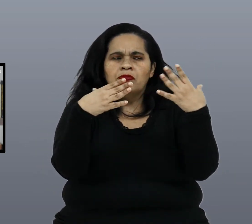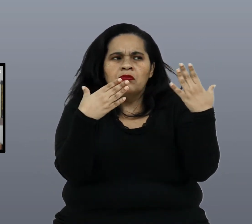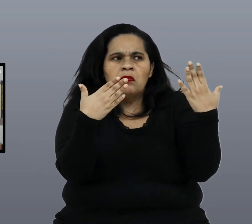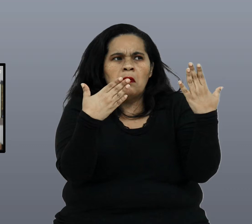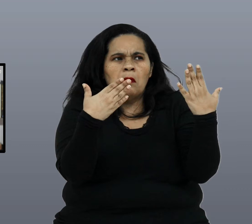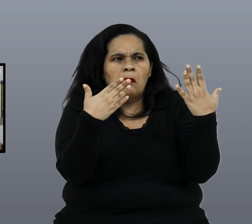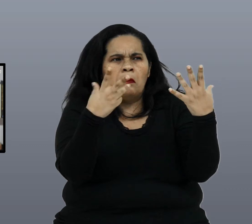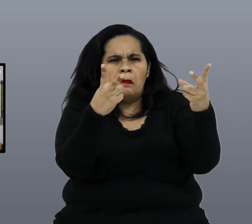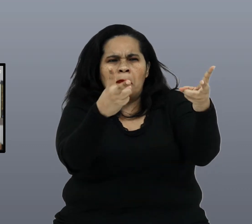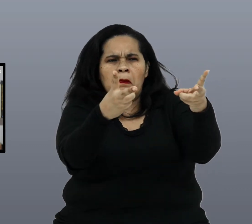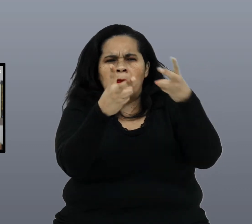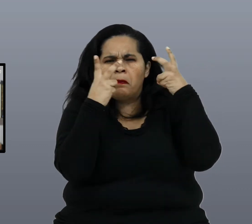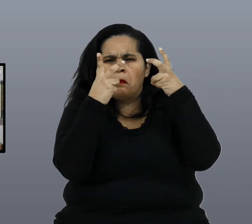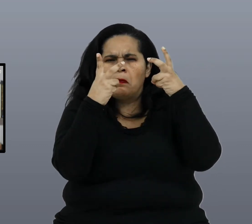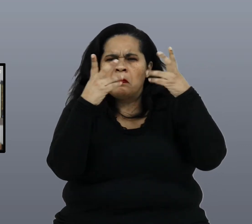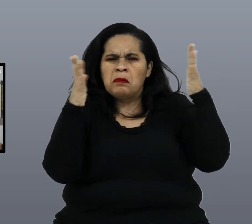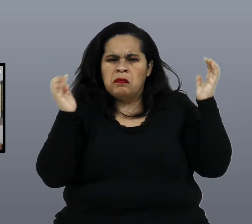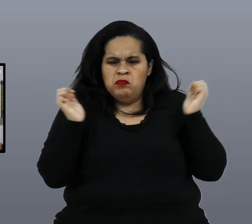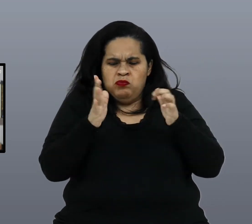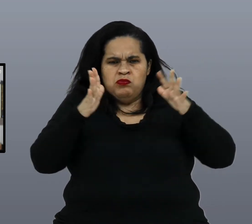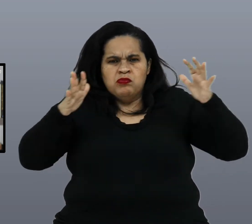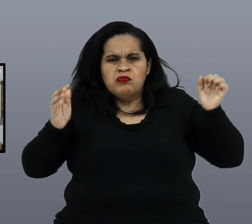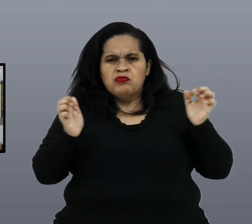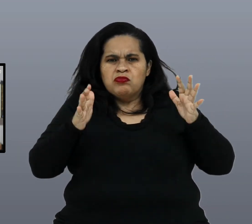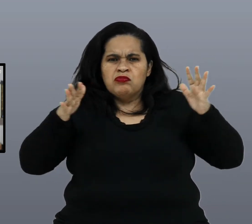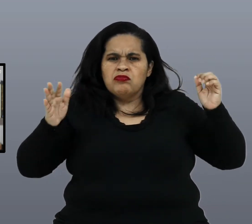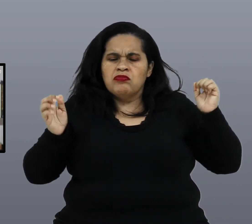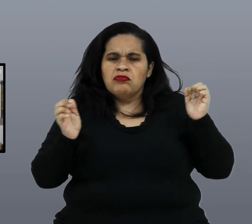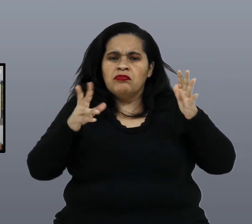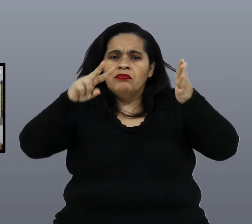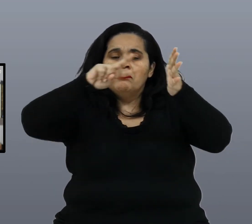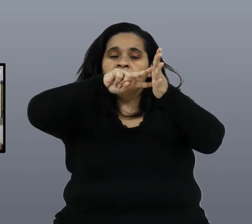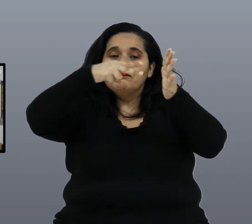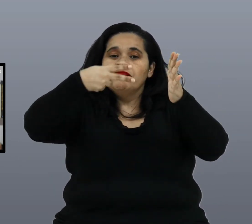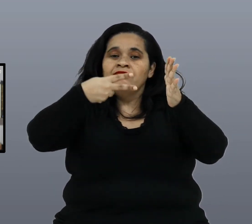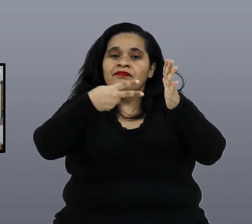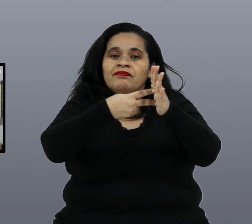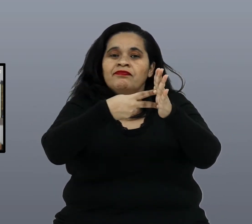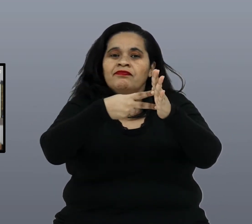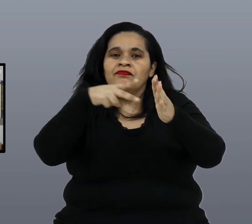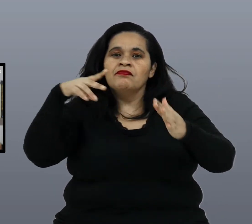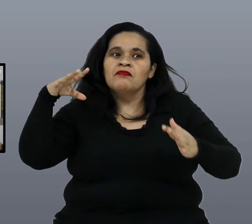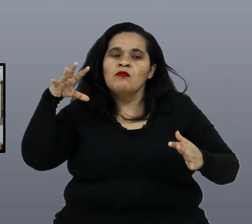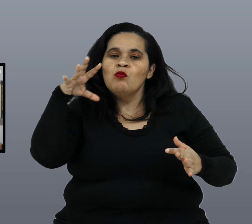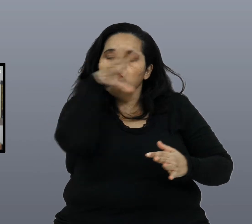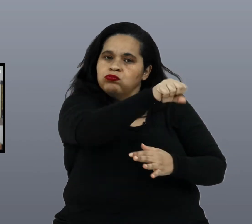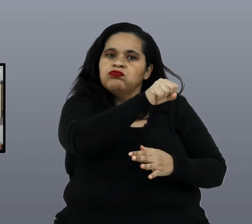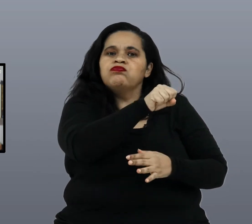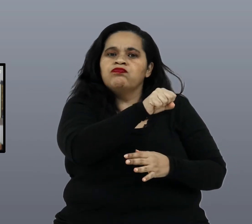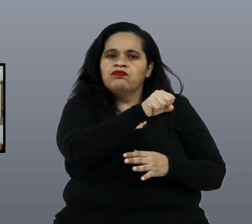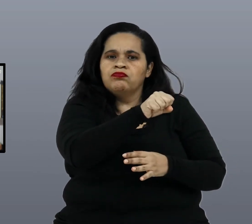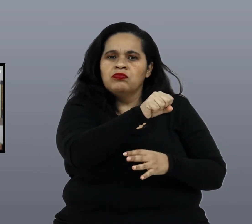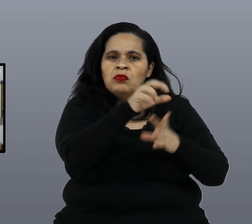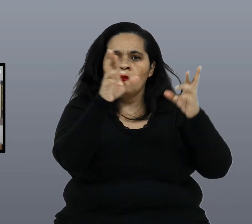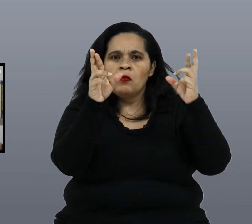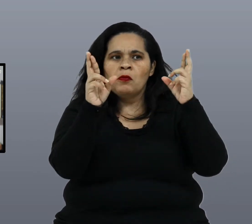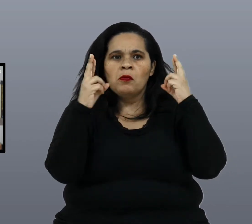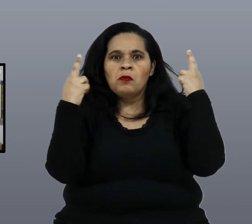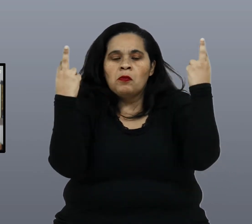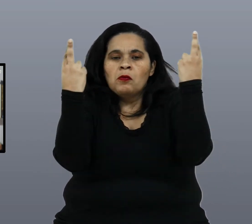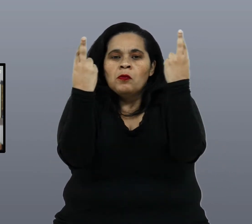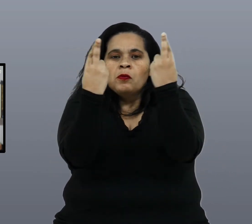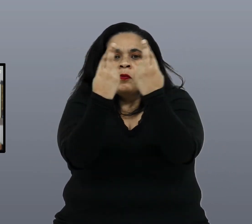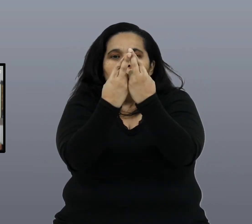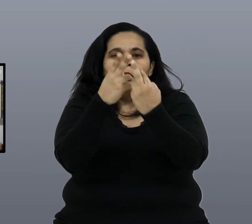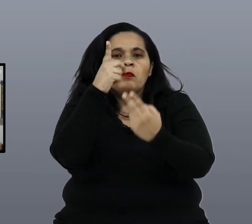esse leopardo com asas, é um símbolo da velocidade como esse império conquistou o mundo, né?